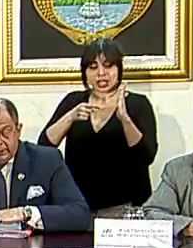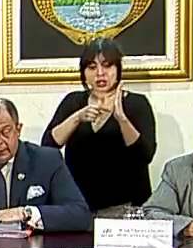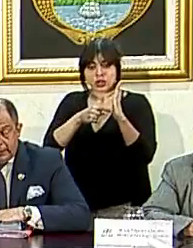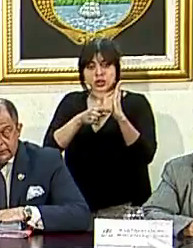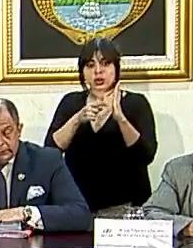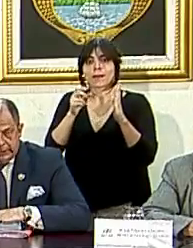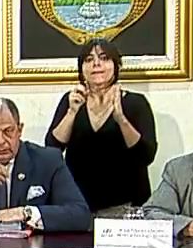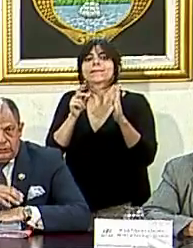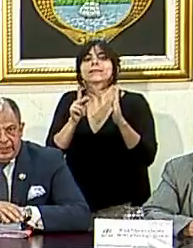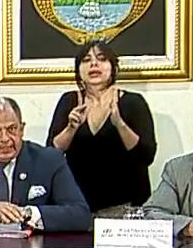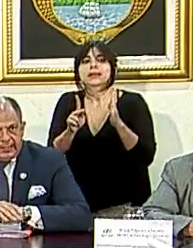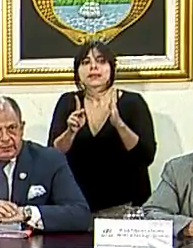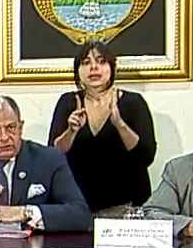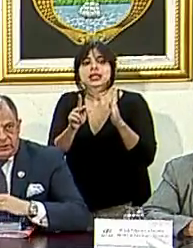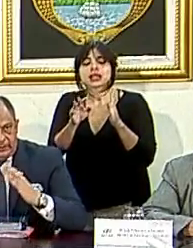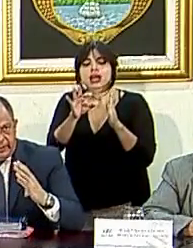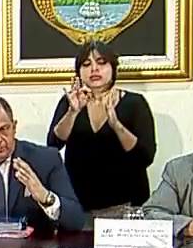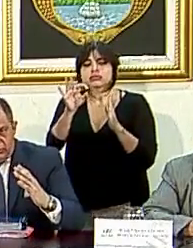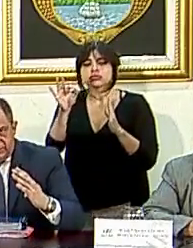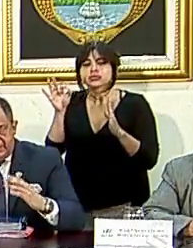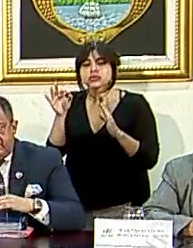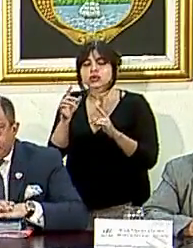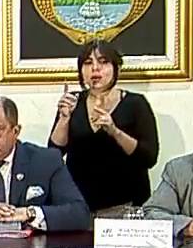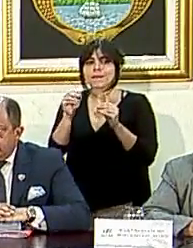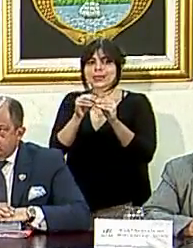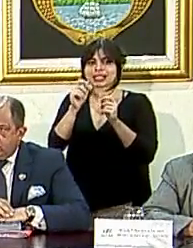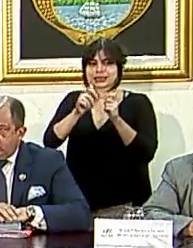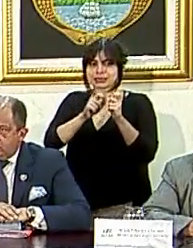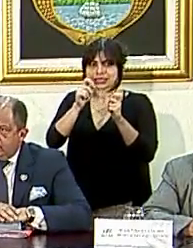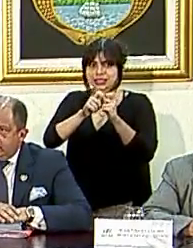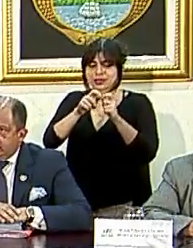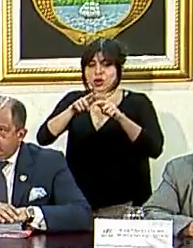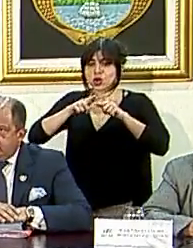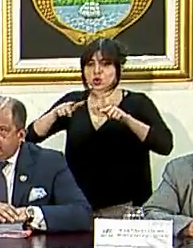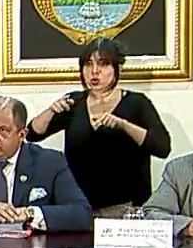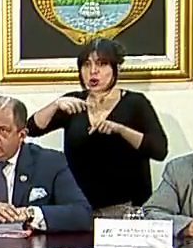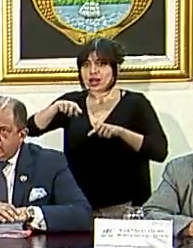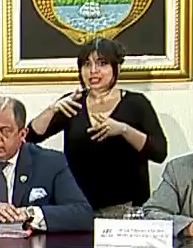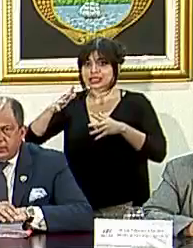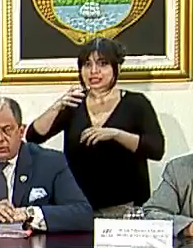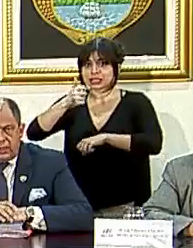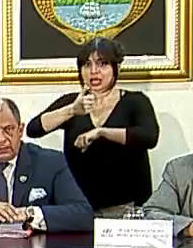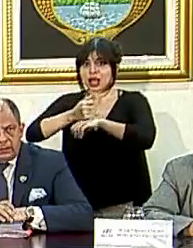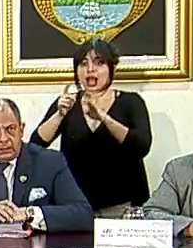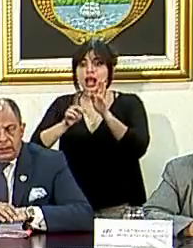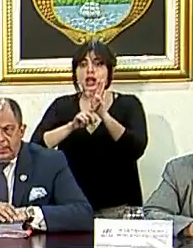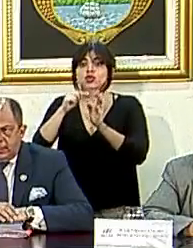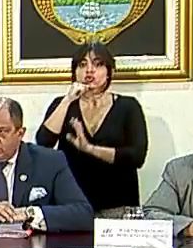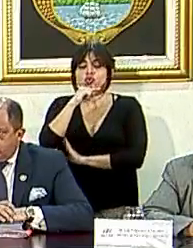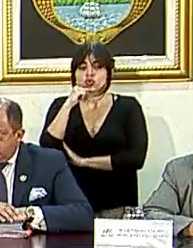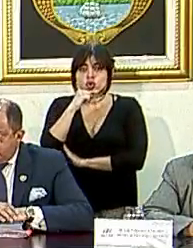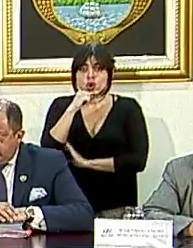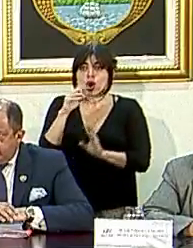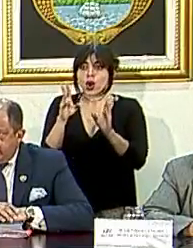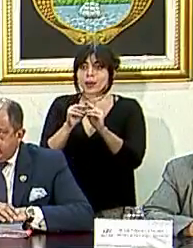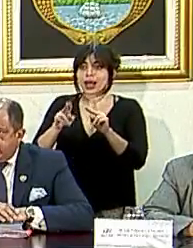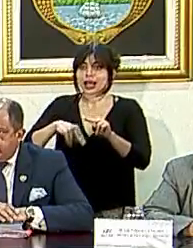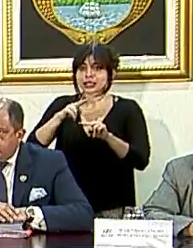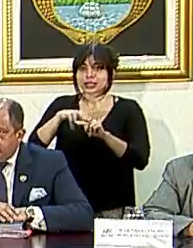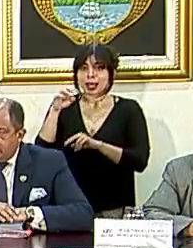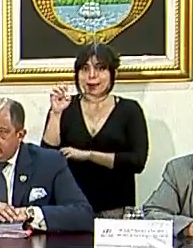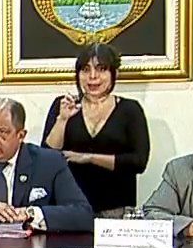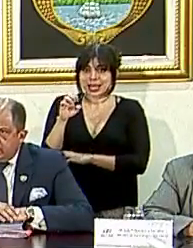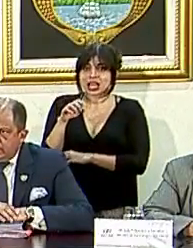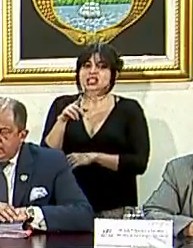nos permita ubicar las acciones de manera muy específica en la zona en donde se ha establecido la alerta roja. La Comisión Nacional de Emergencia es